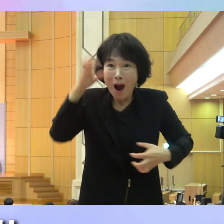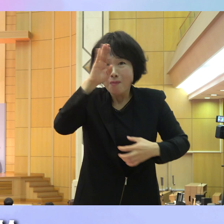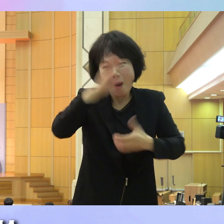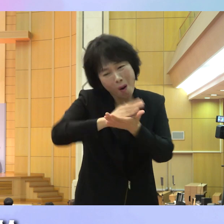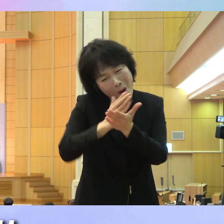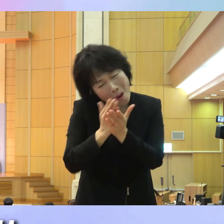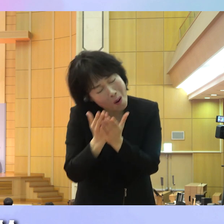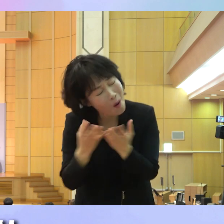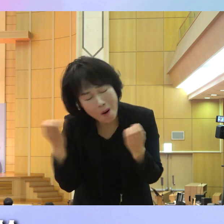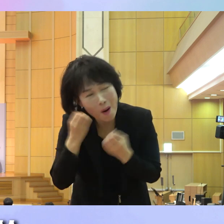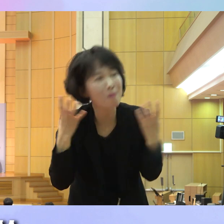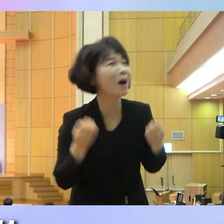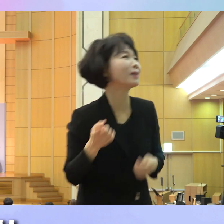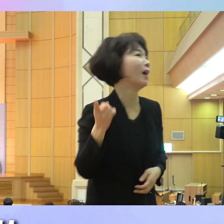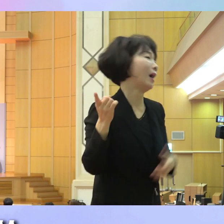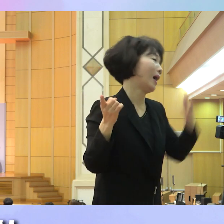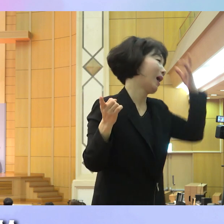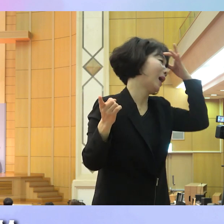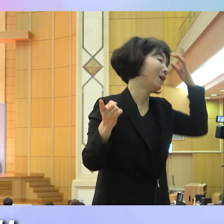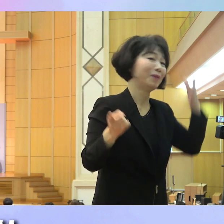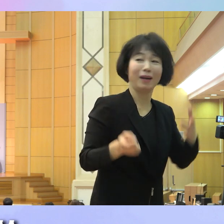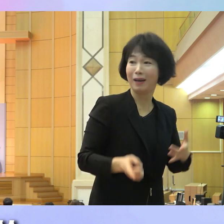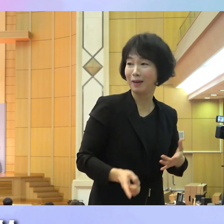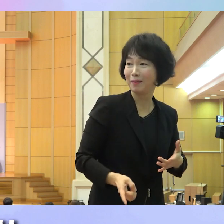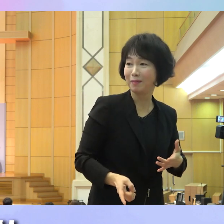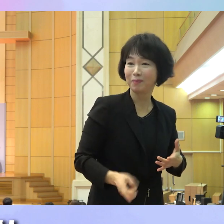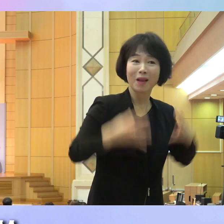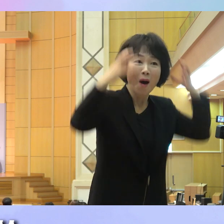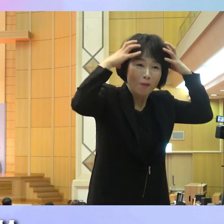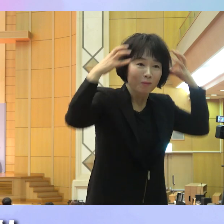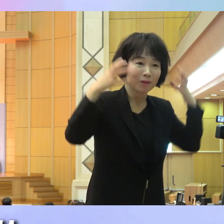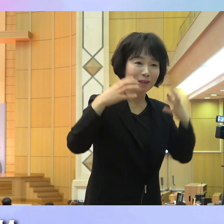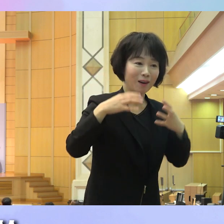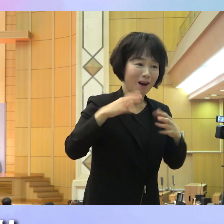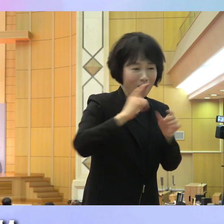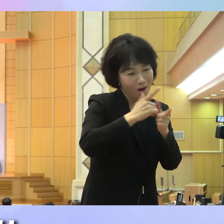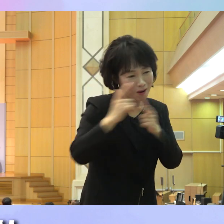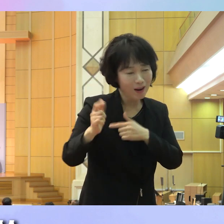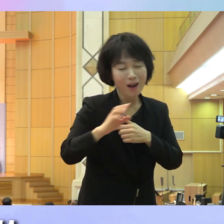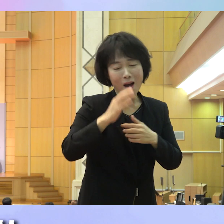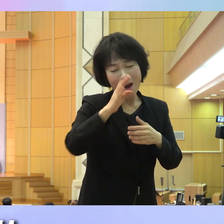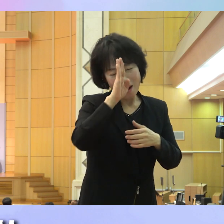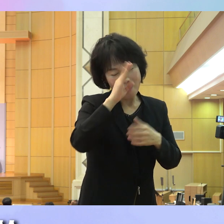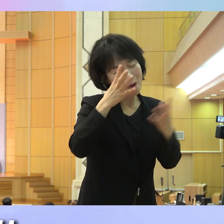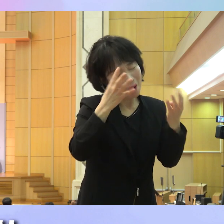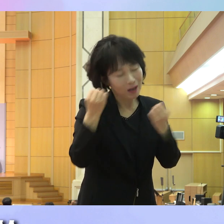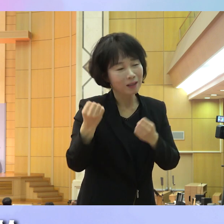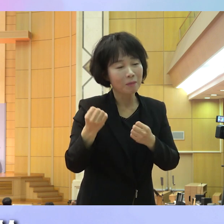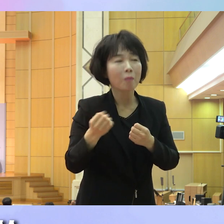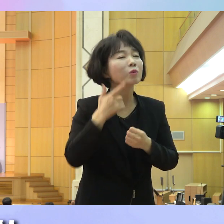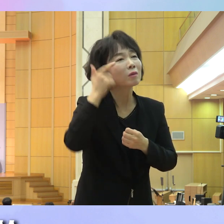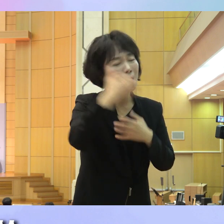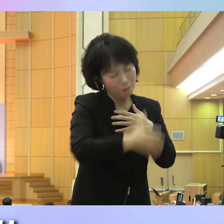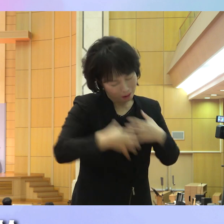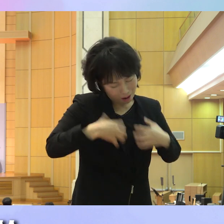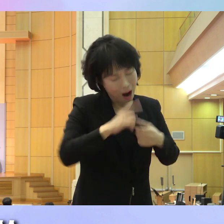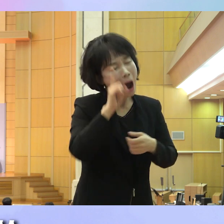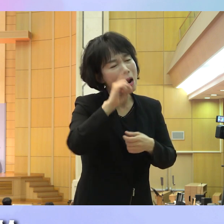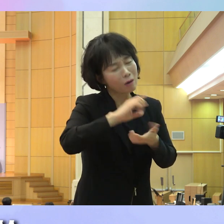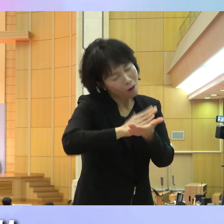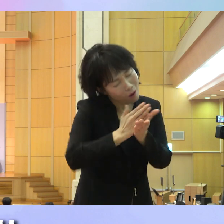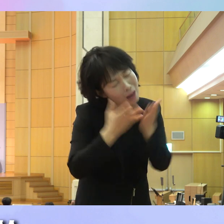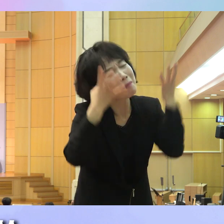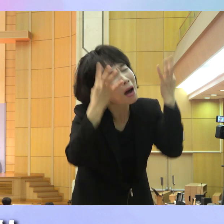해도 돼요. 그냥 병든 사람에게 손을 얹은 즉 나으리라 그랬으니까 그런 것을 꼭 하나하나